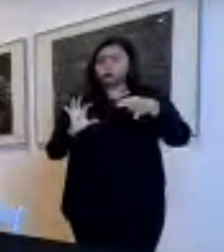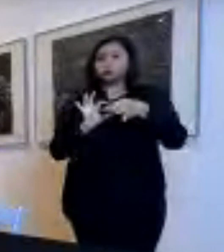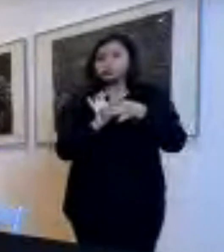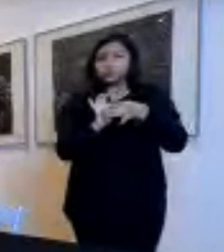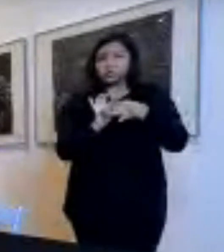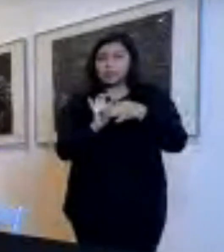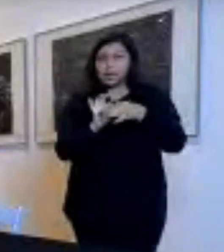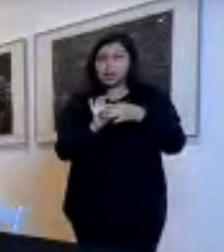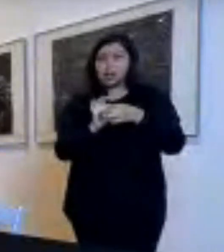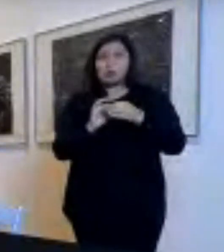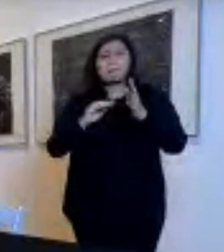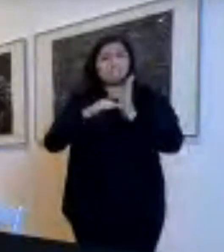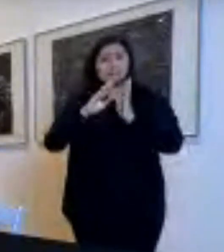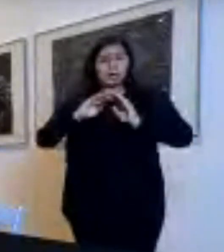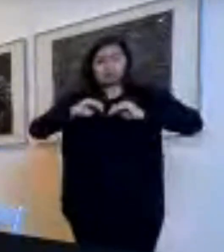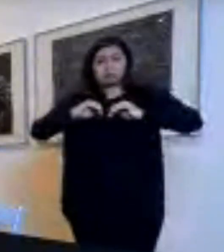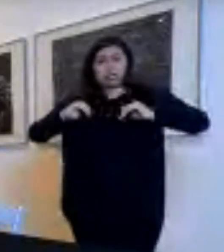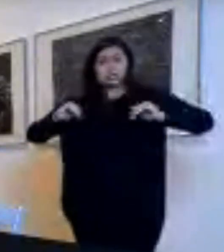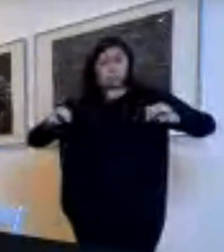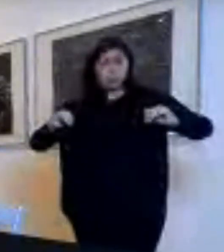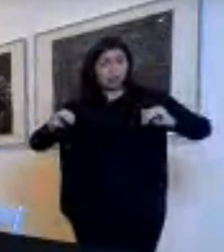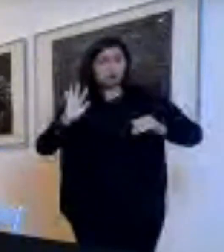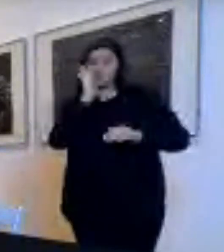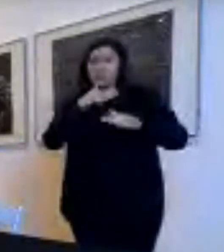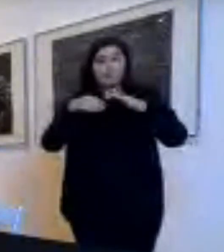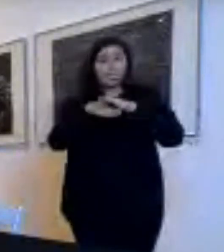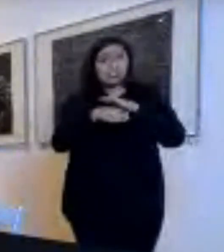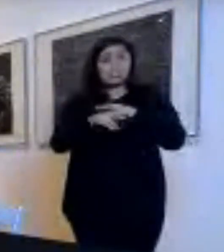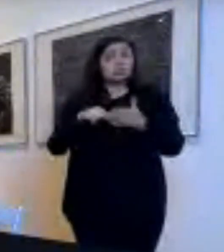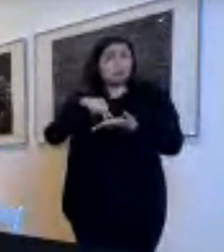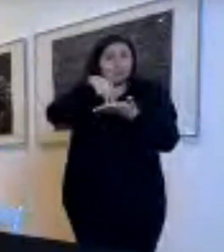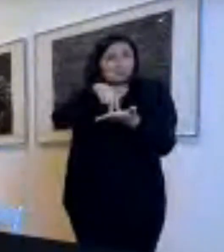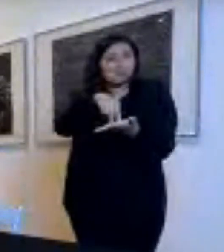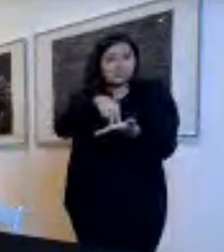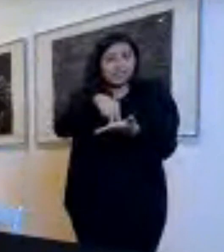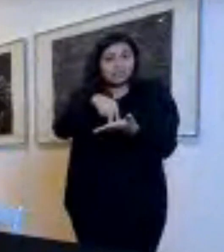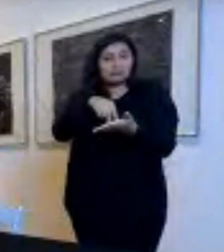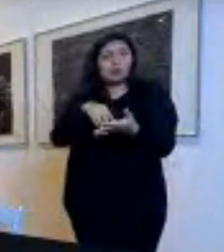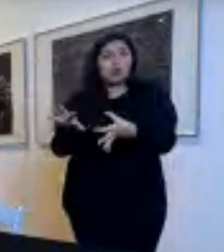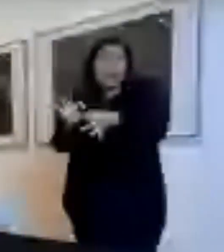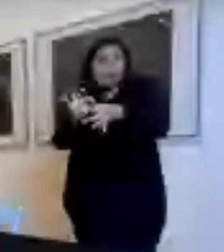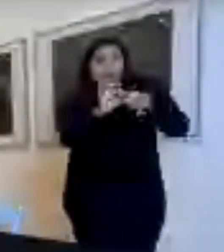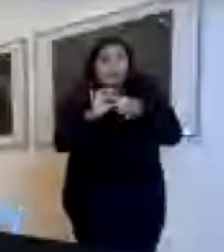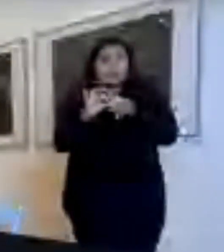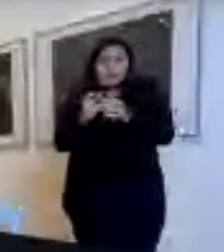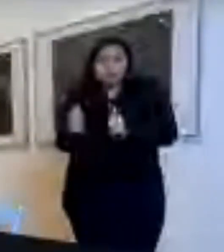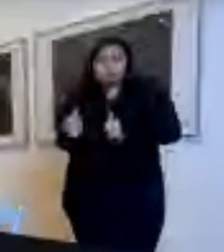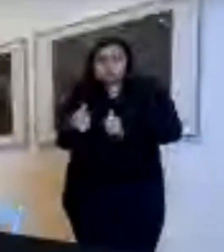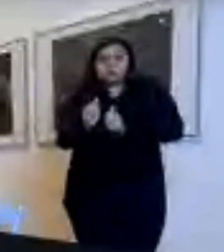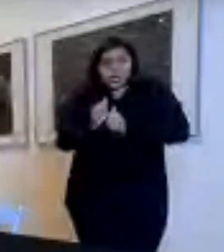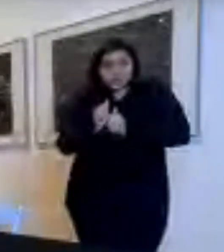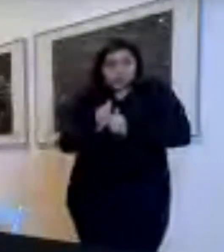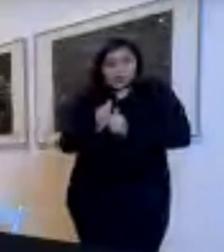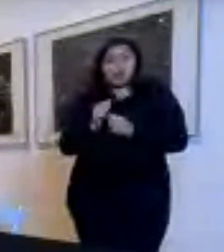había acceso físico, estuvimos más juntos. Es decir, se hizo evidente la necesidad de nuestro público